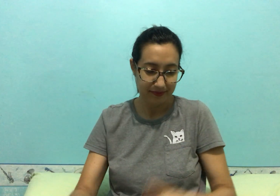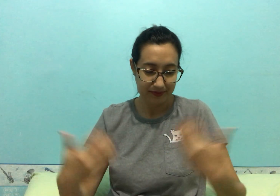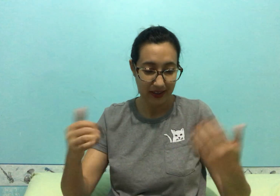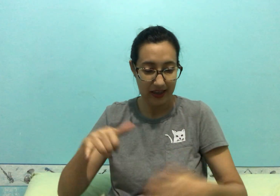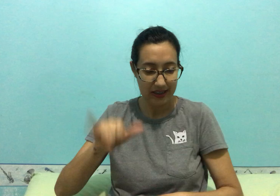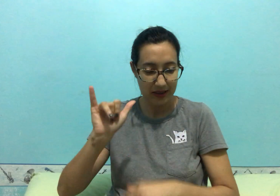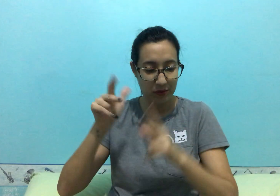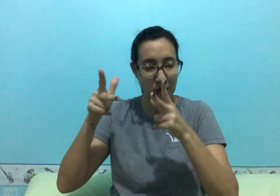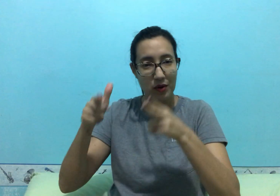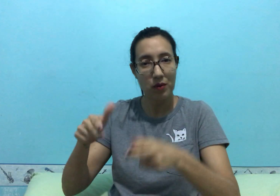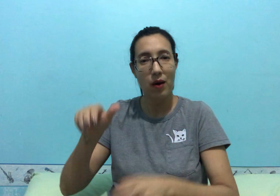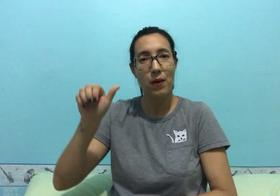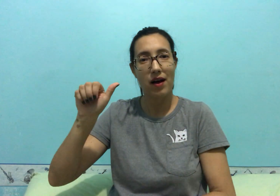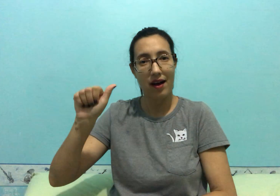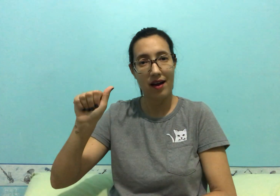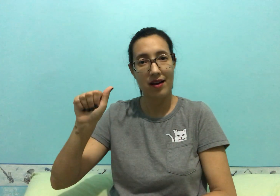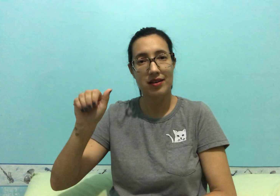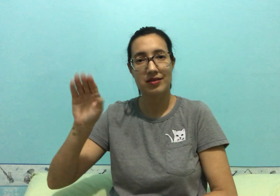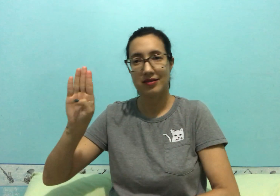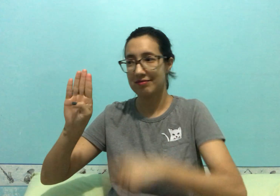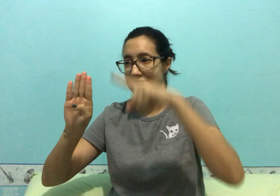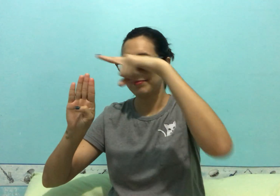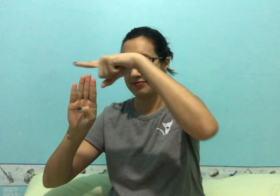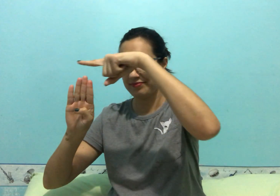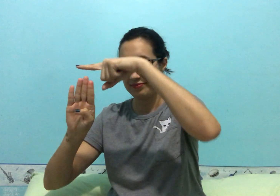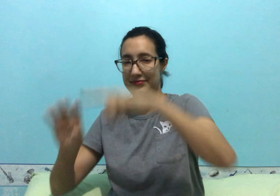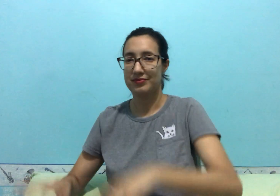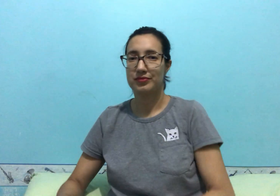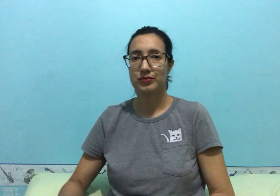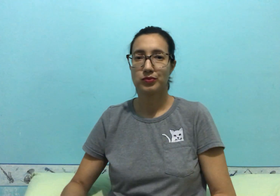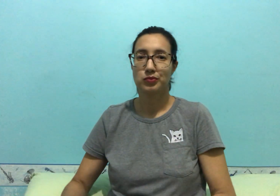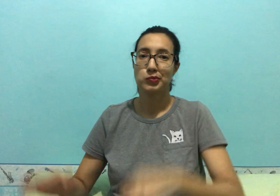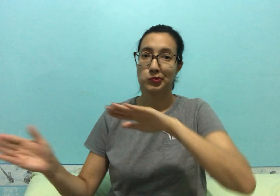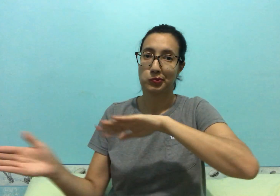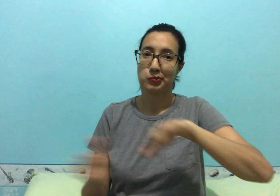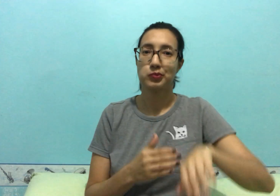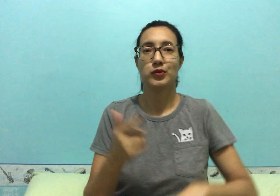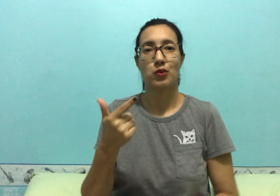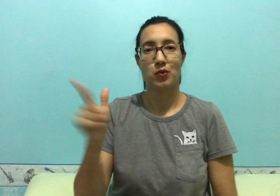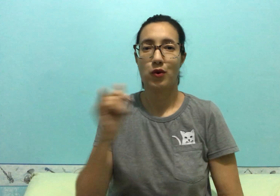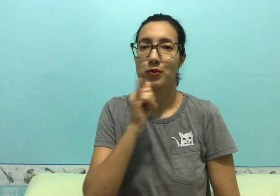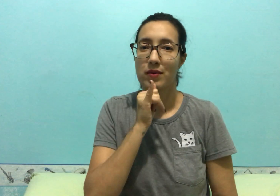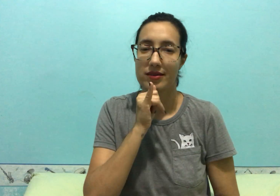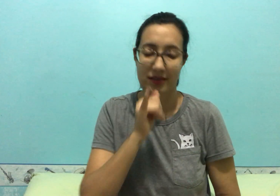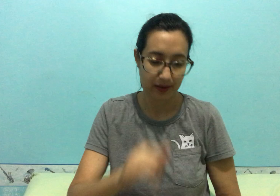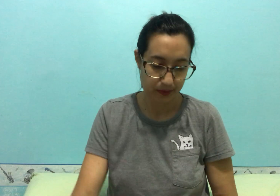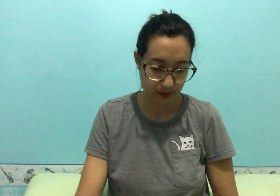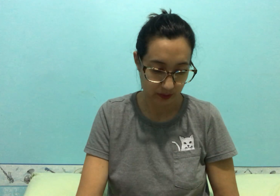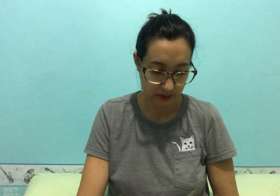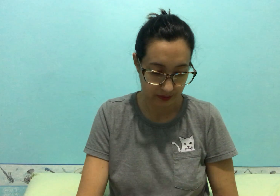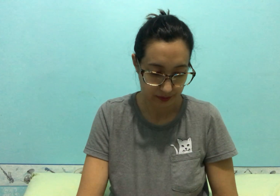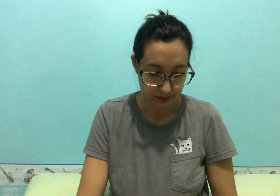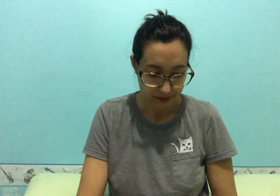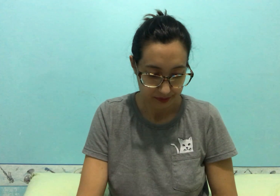um outro exemplo. Nesse exemplo aqui agora nós temos não A ou B,